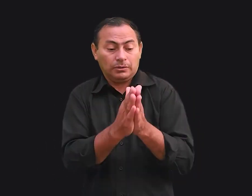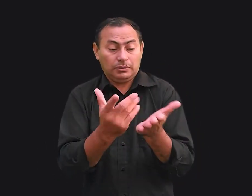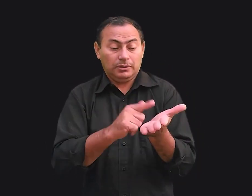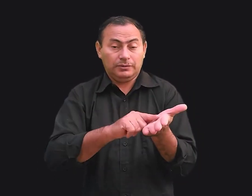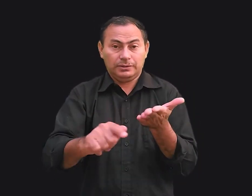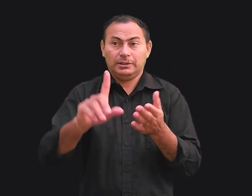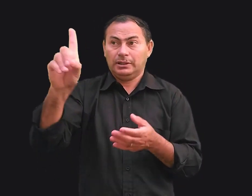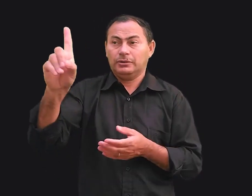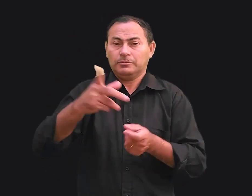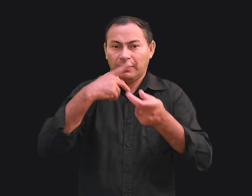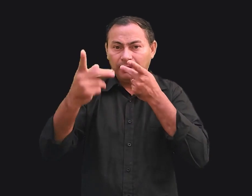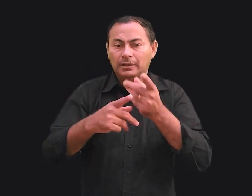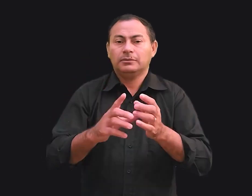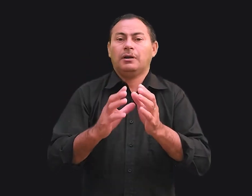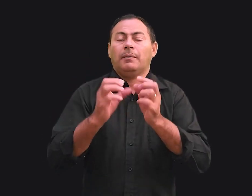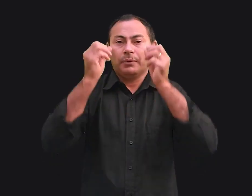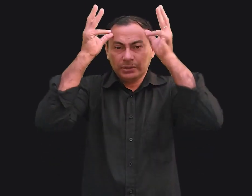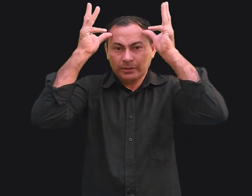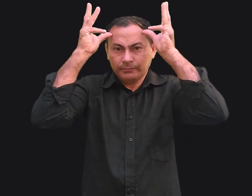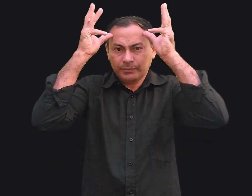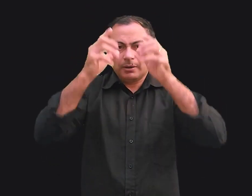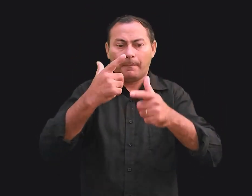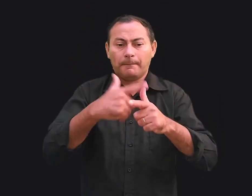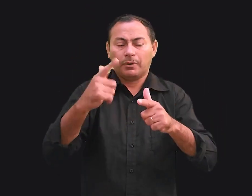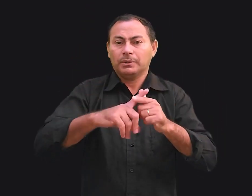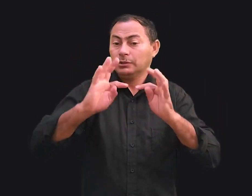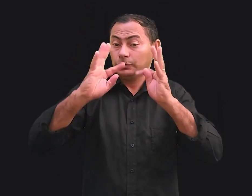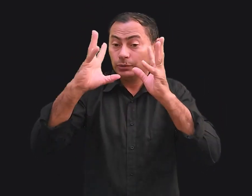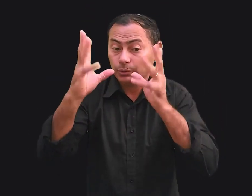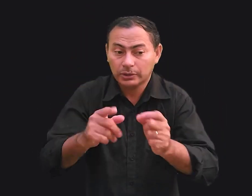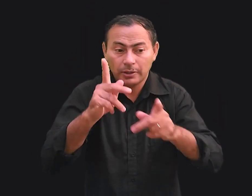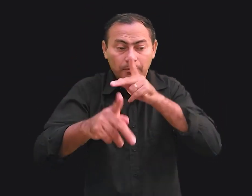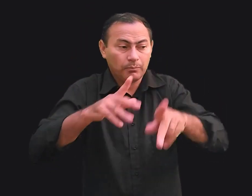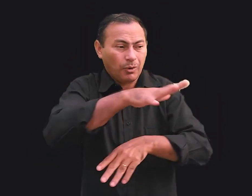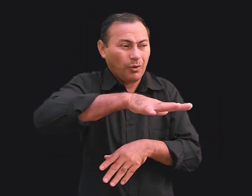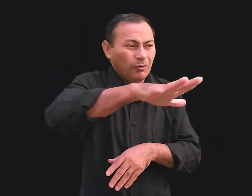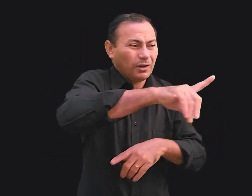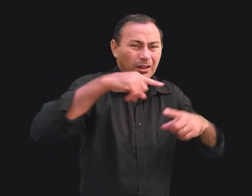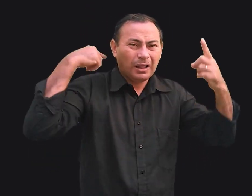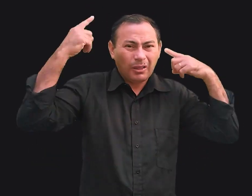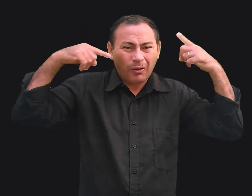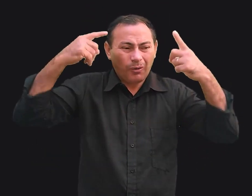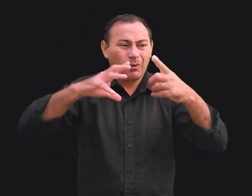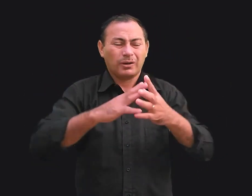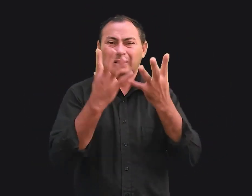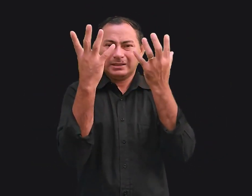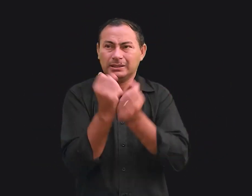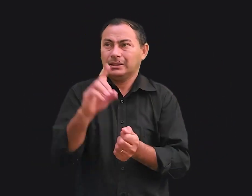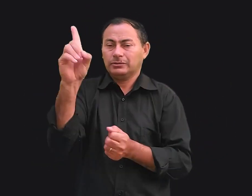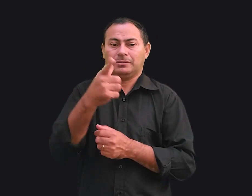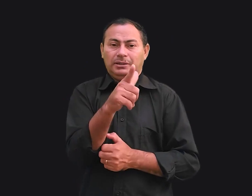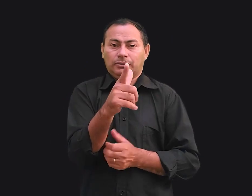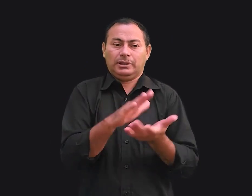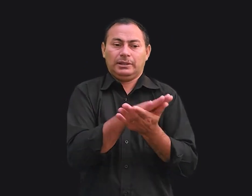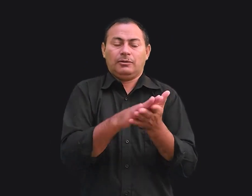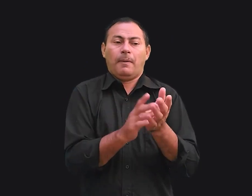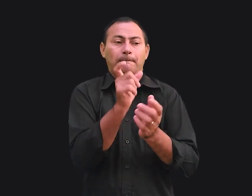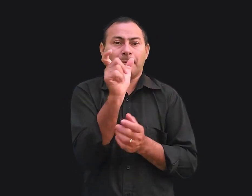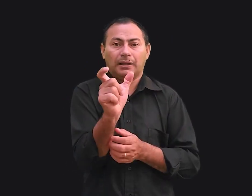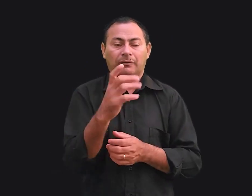neste livro Deus está dizendo a Moisés, o problema de toda essa gente meio louca e rebelde é que eles não têm nenhuma palavra